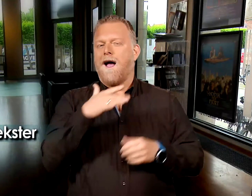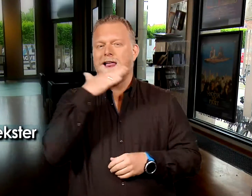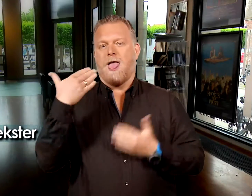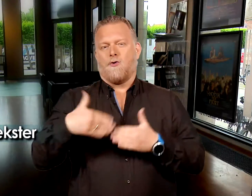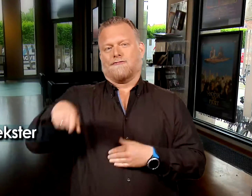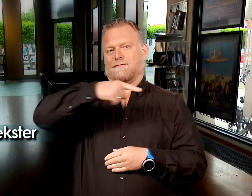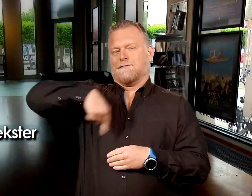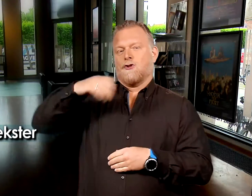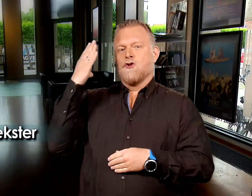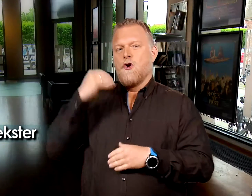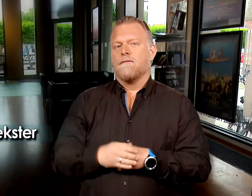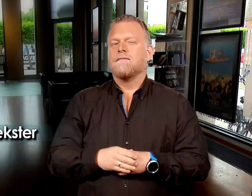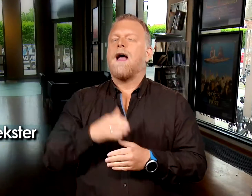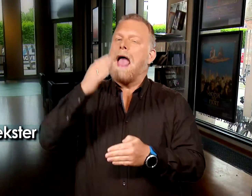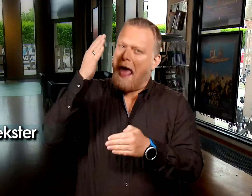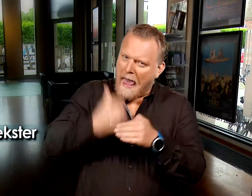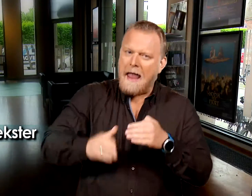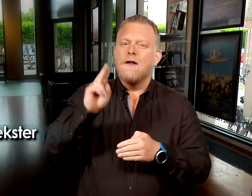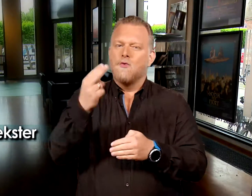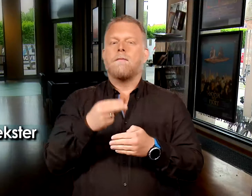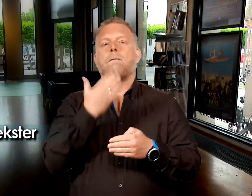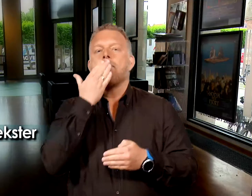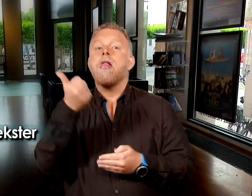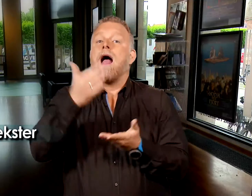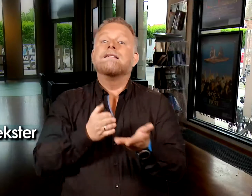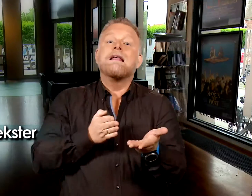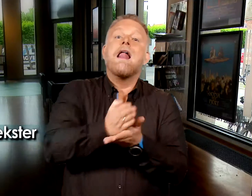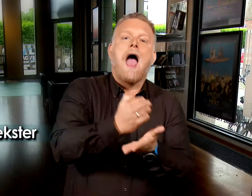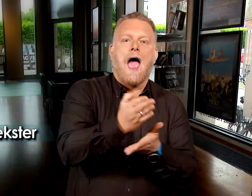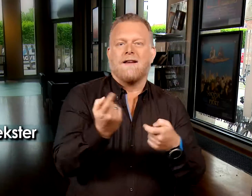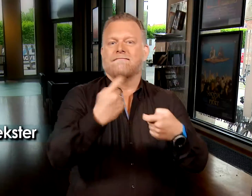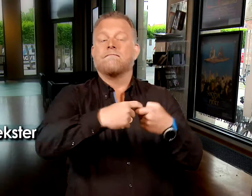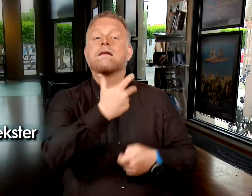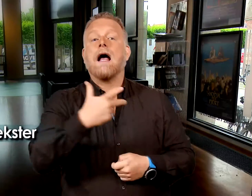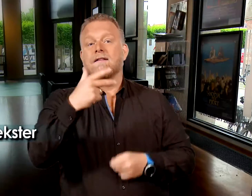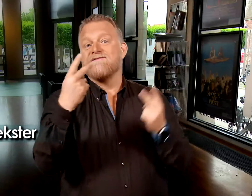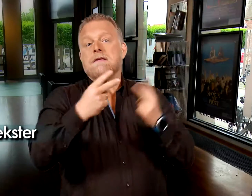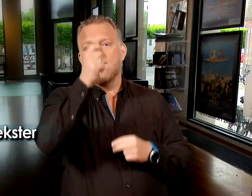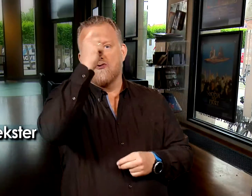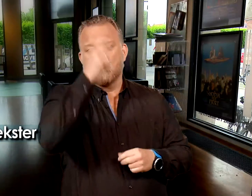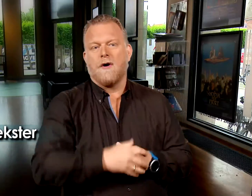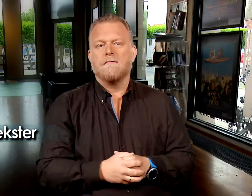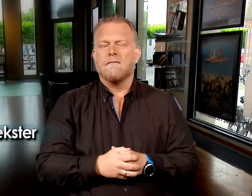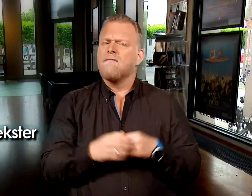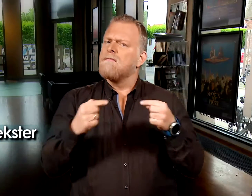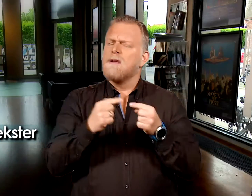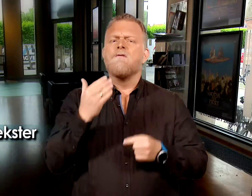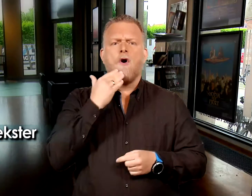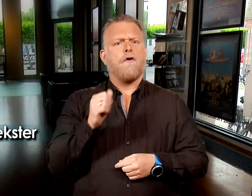Det er naturligvis glædeligt for os døve, at der endelig er kommet bedre tilgængelighed, når det gælder dansk filmkultur. Men hvorfor